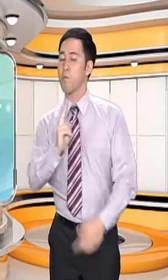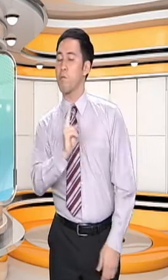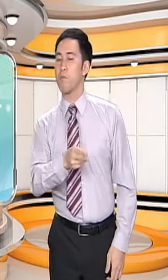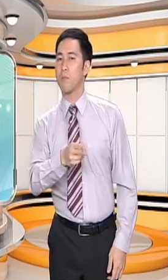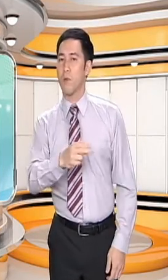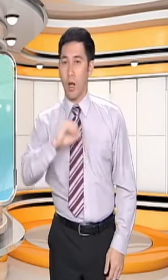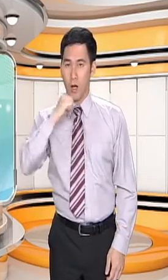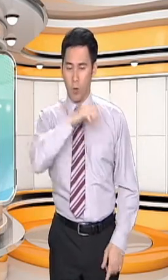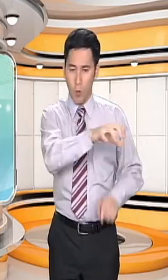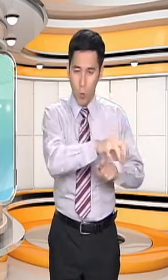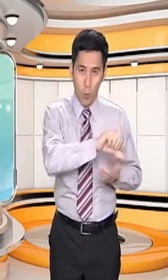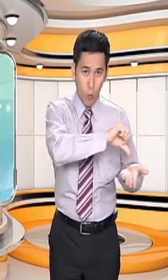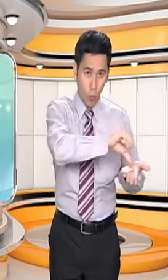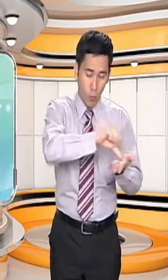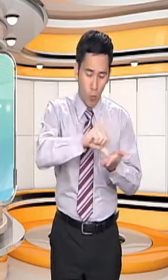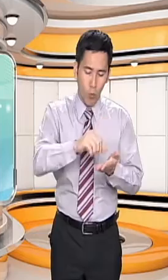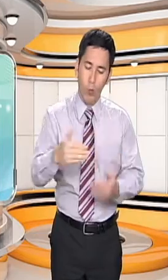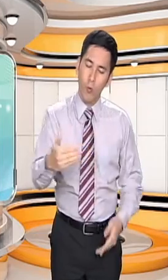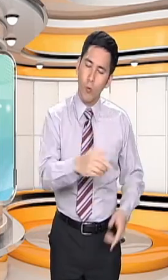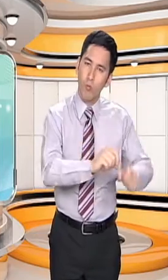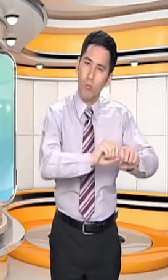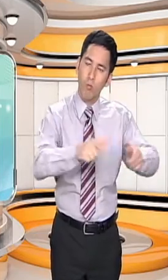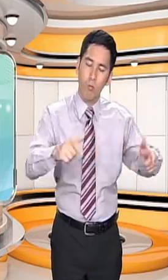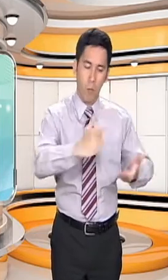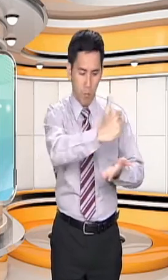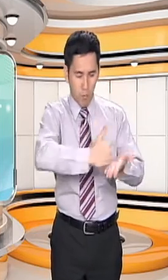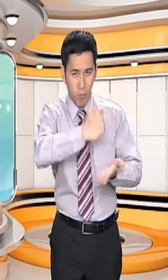始限缩台湾农渔产品的销售。